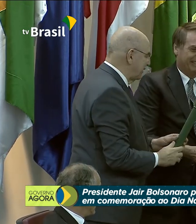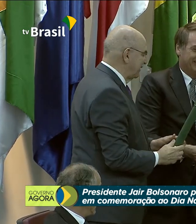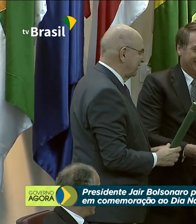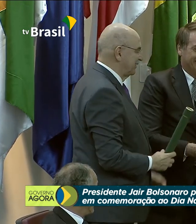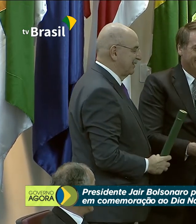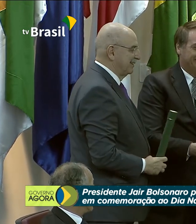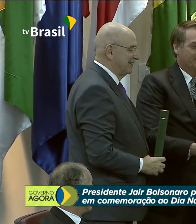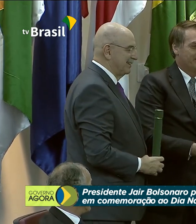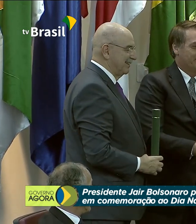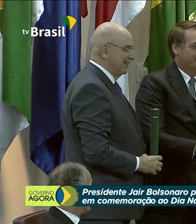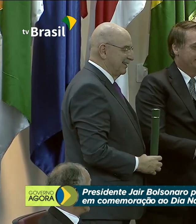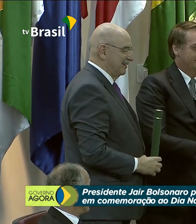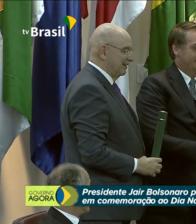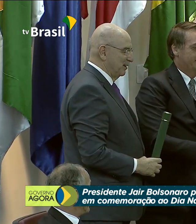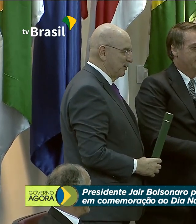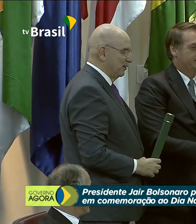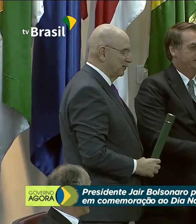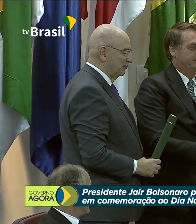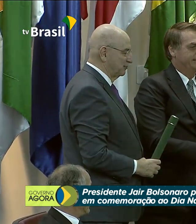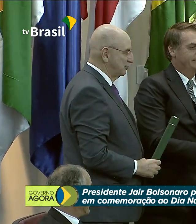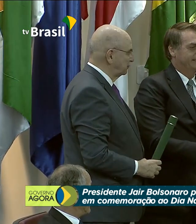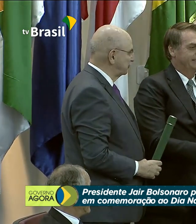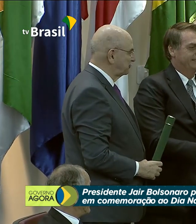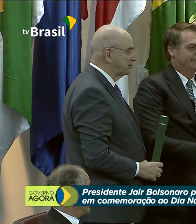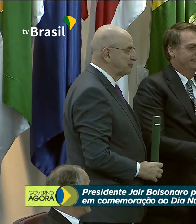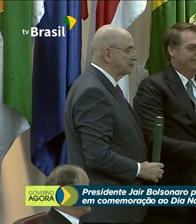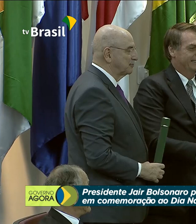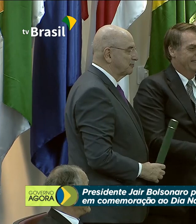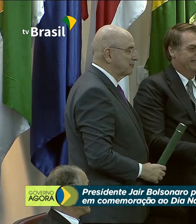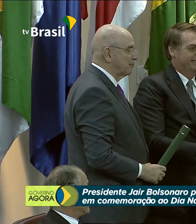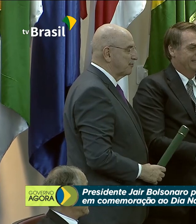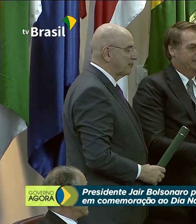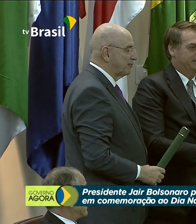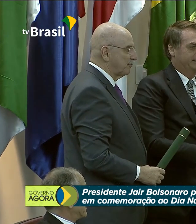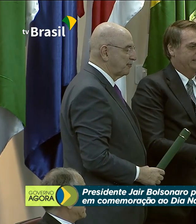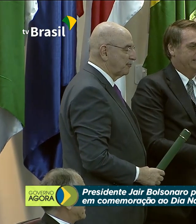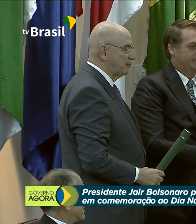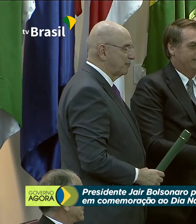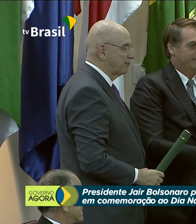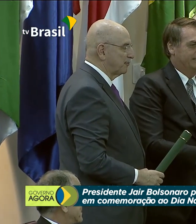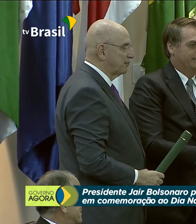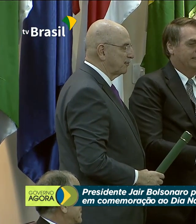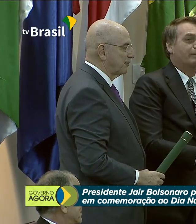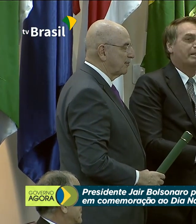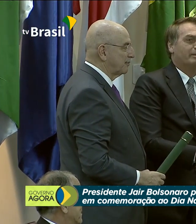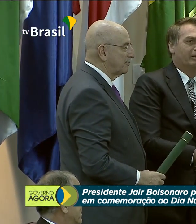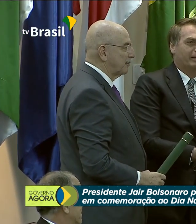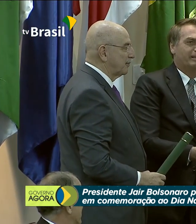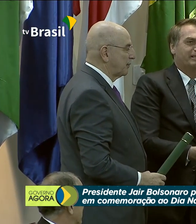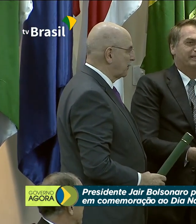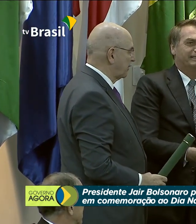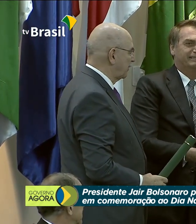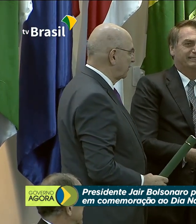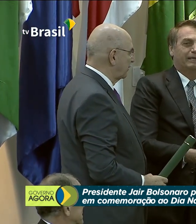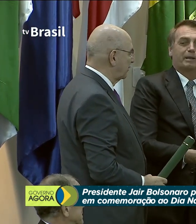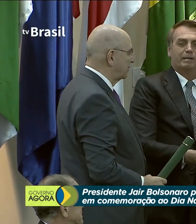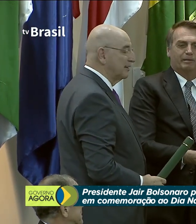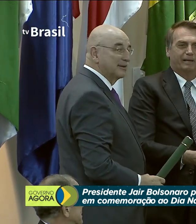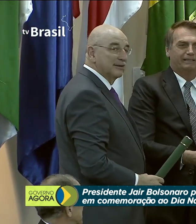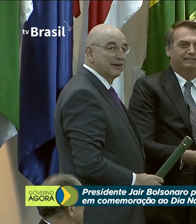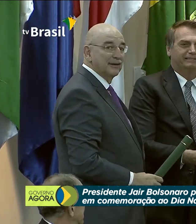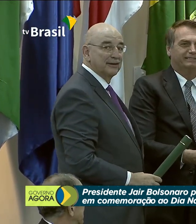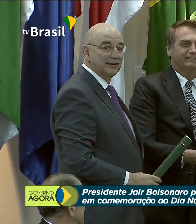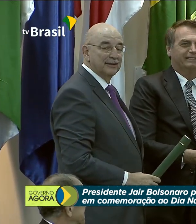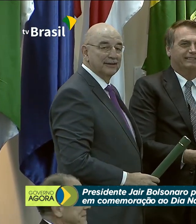ídolos do clube espanhol La Coruña, por onde atuou por 13 anos. É o segundo atleta do La Coruña com maior número de partidas pelo